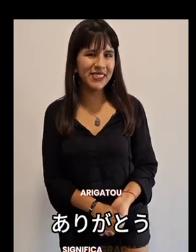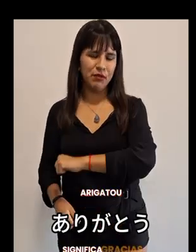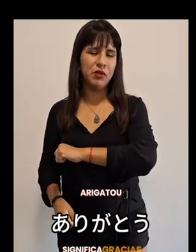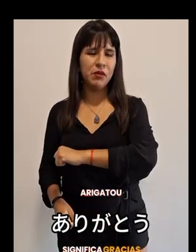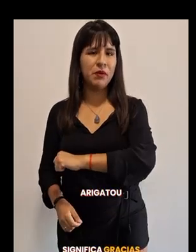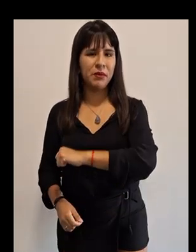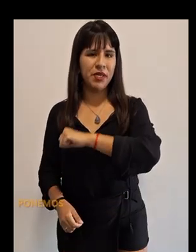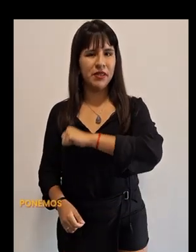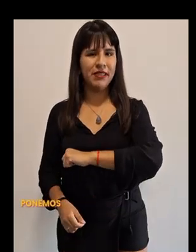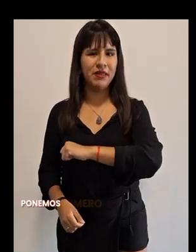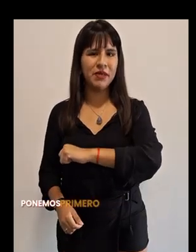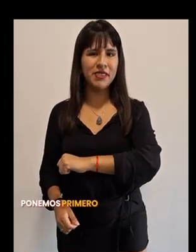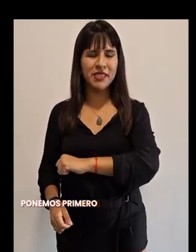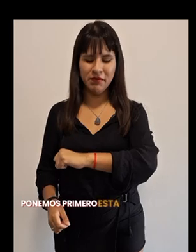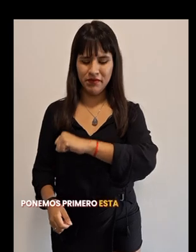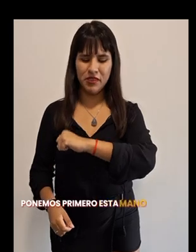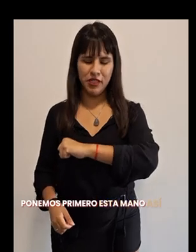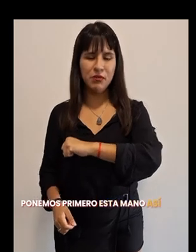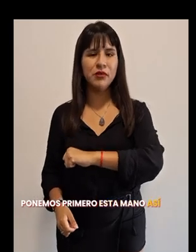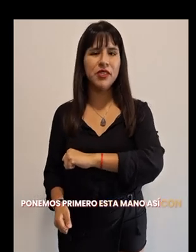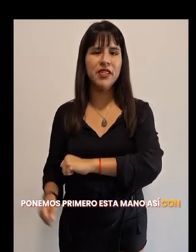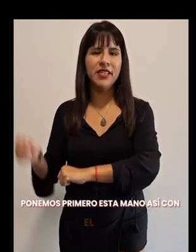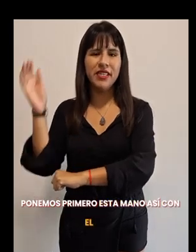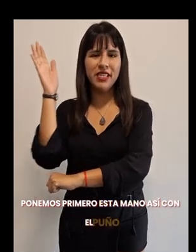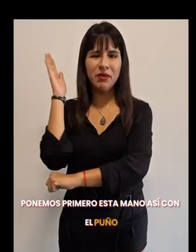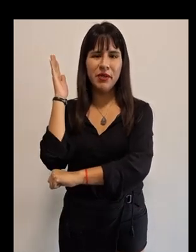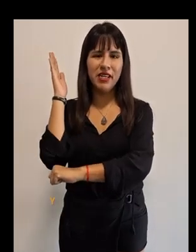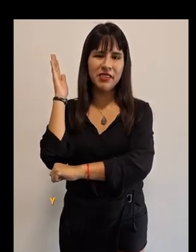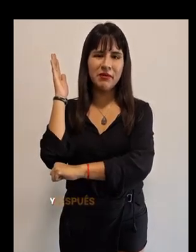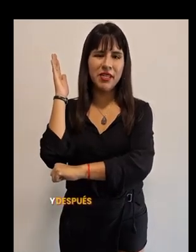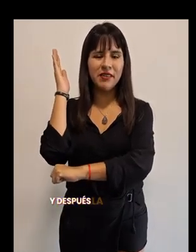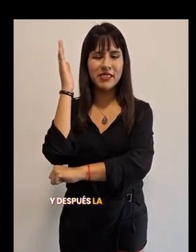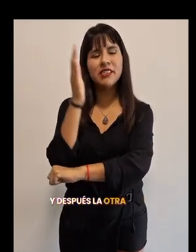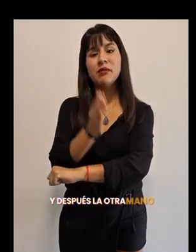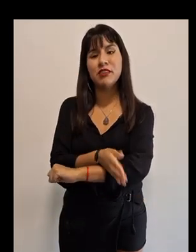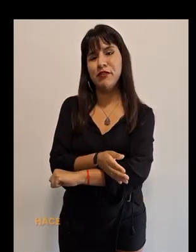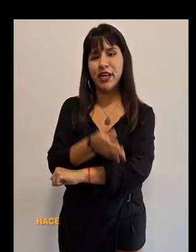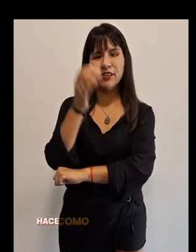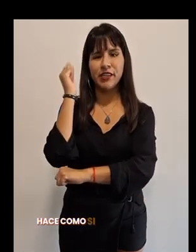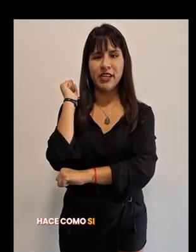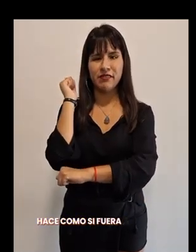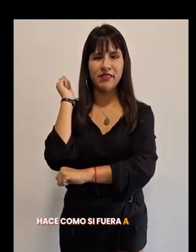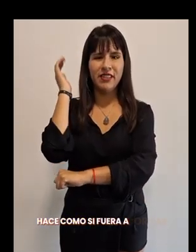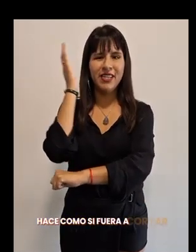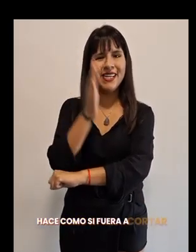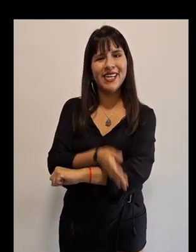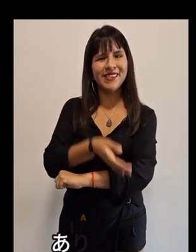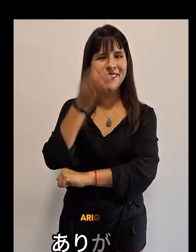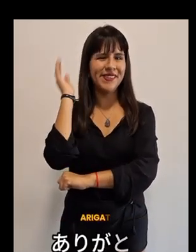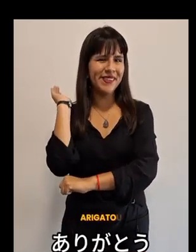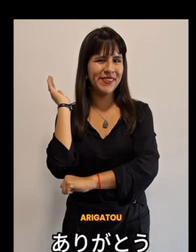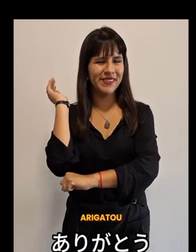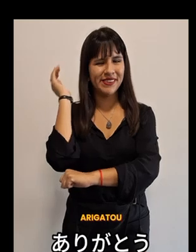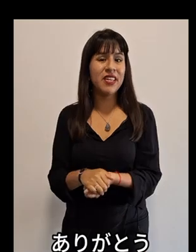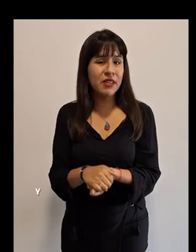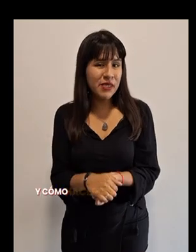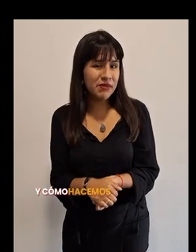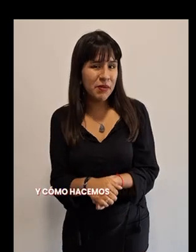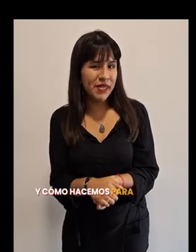ponemos primero esta mano así con el puño y después la otra mano hacen como si fuera a cortar arigatou y como hacemos para